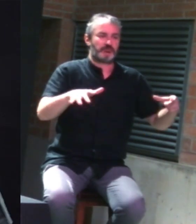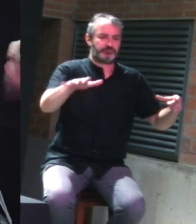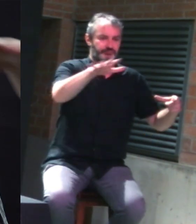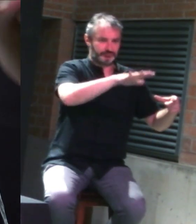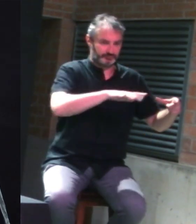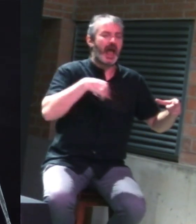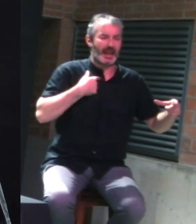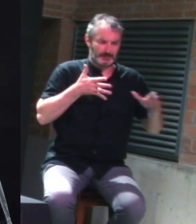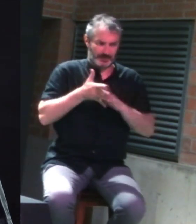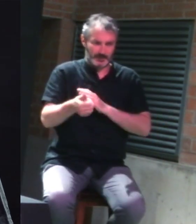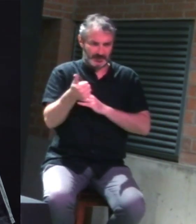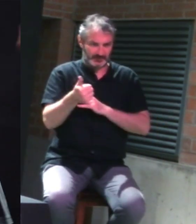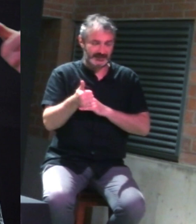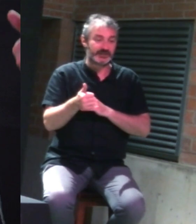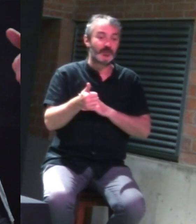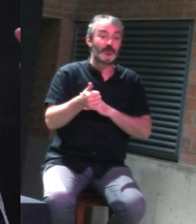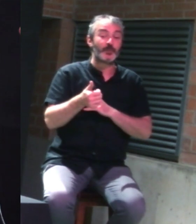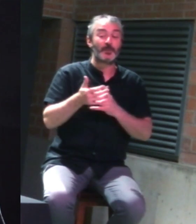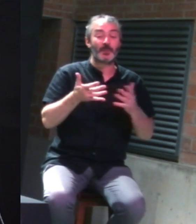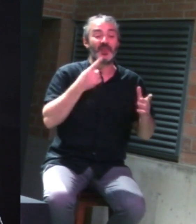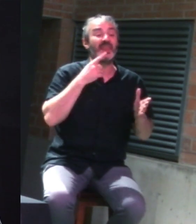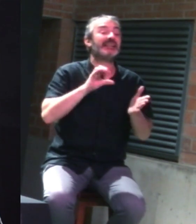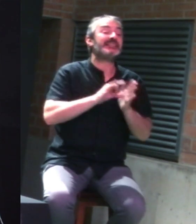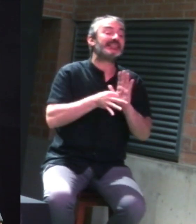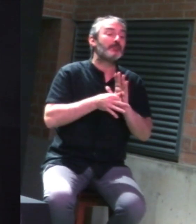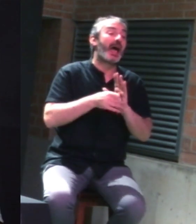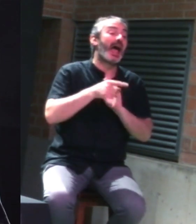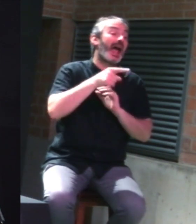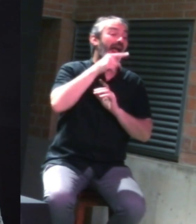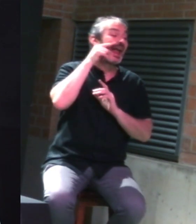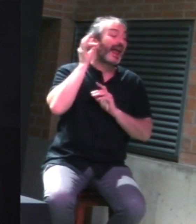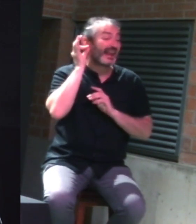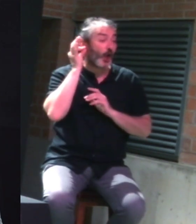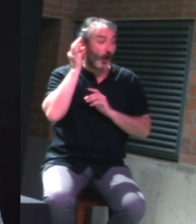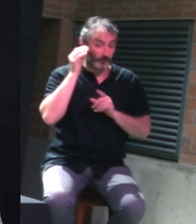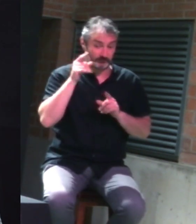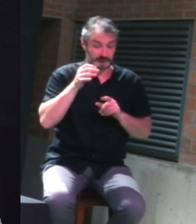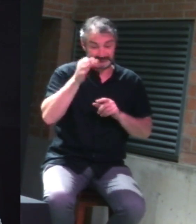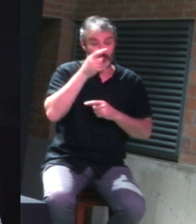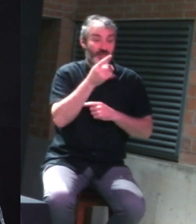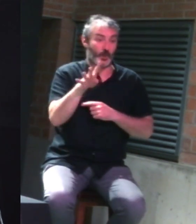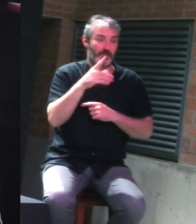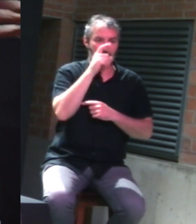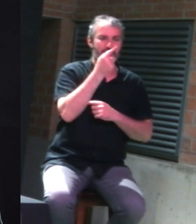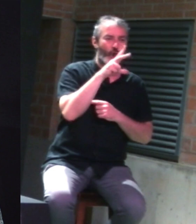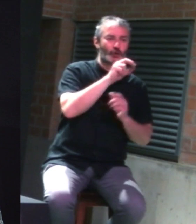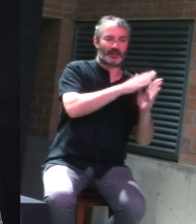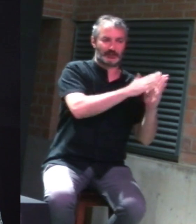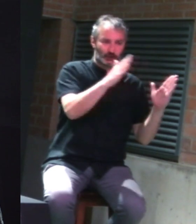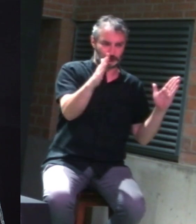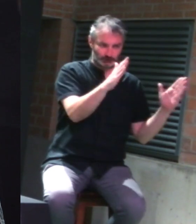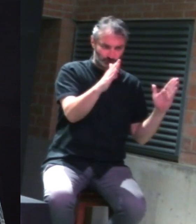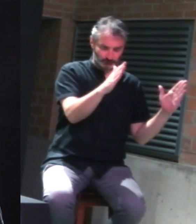ahora brevemente comentaremos, que es lo que llamamos el sistema de género vigente en el siglo XIX. Las leyes, por